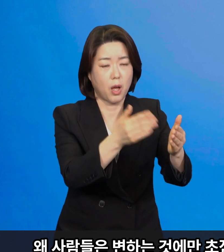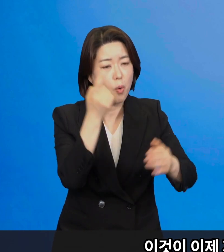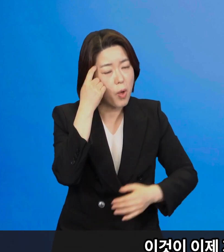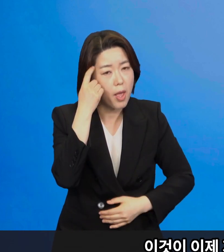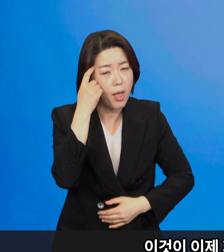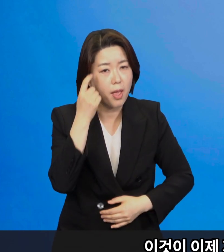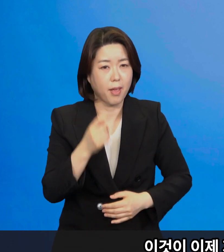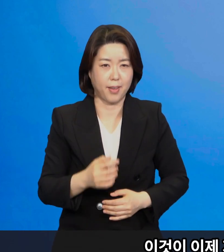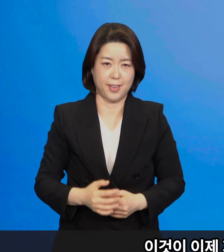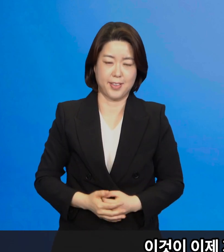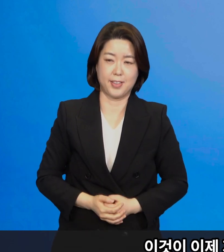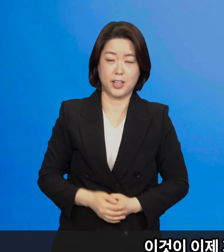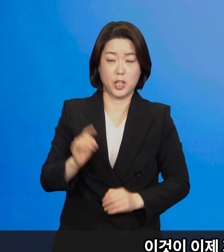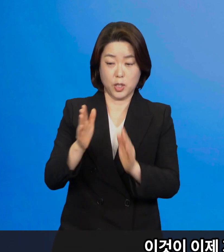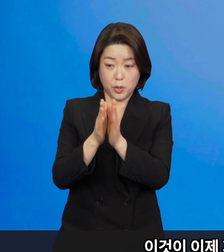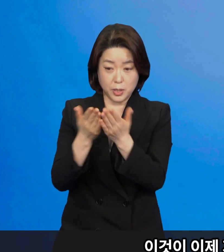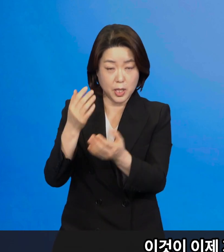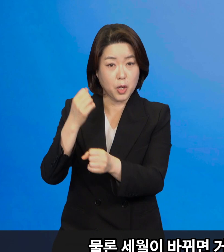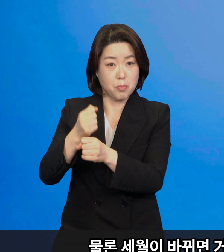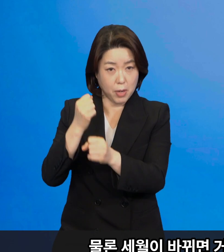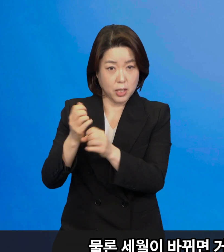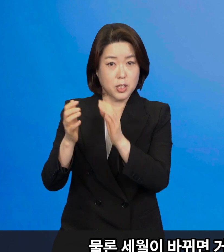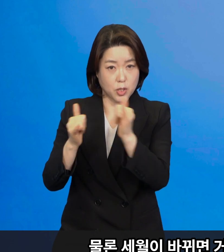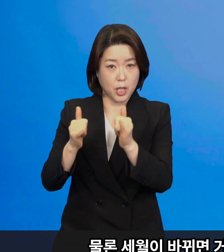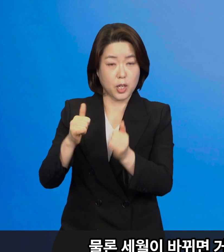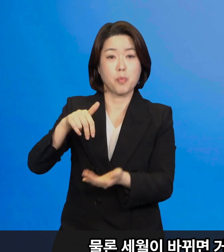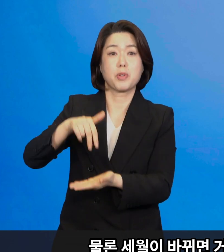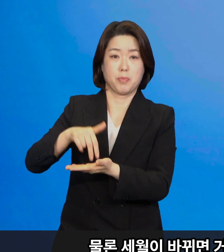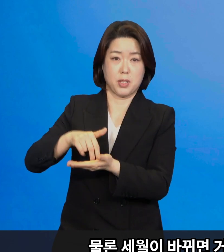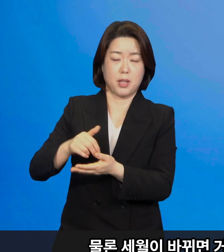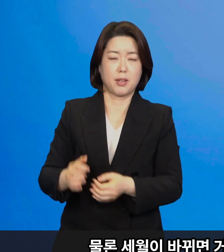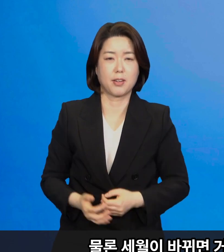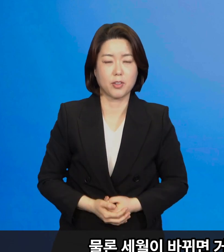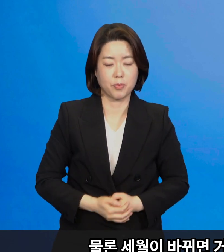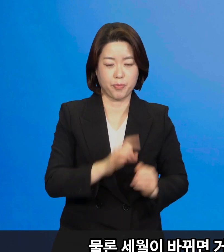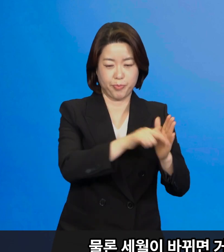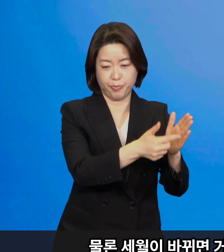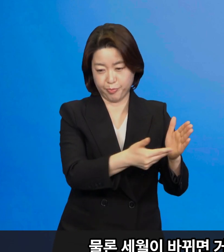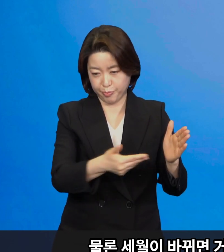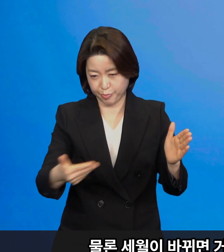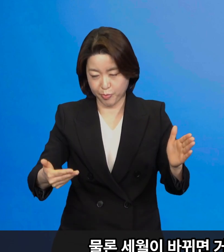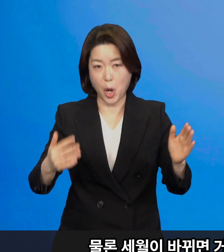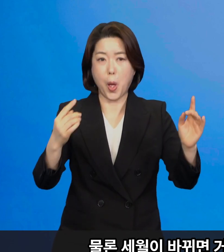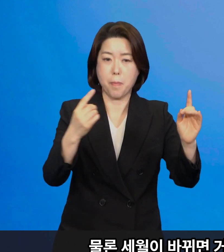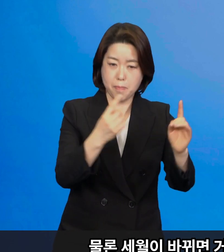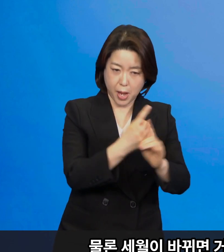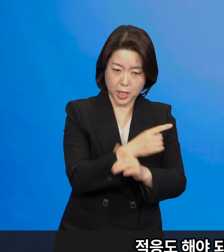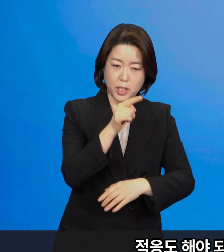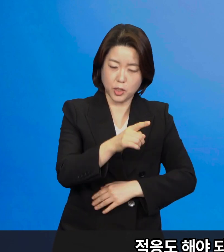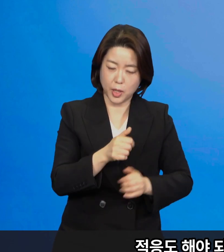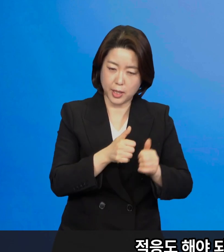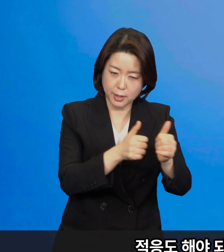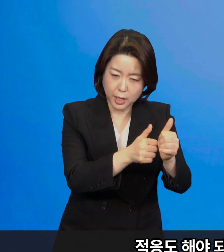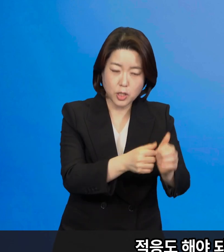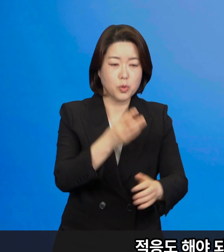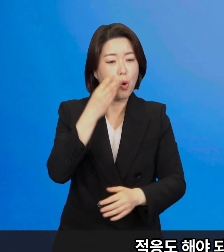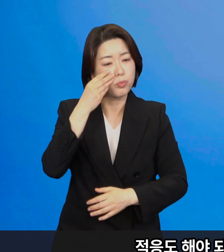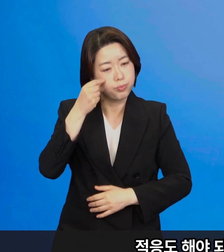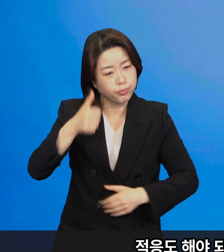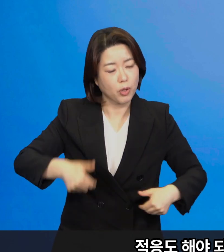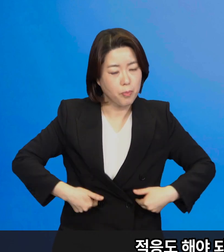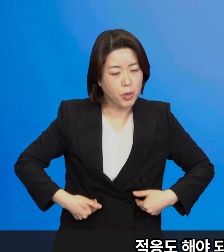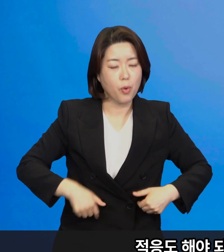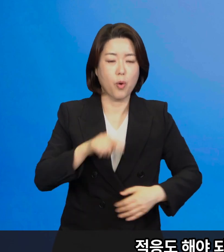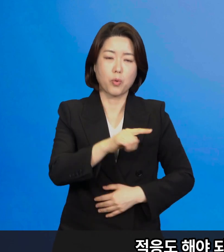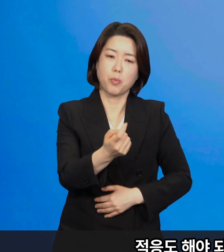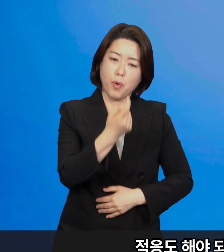합니다. 이것이 이제 저자의 주장이죠. 물론 세월이 바뀌면 거기에 바뀌는 것에 따라서 적응도 해야 되고